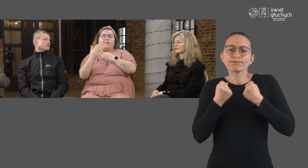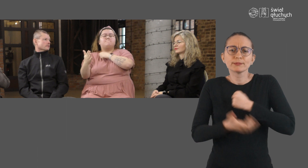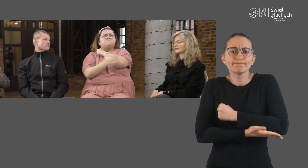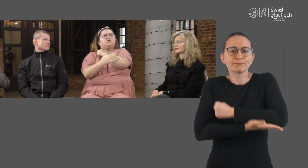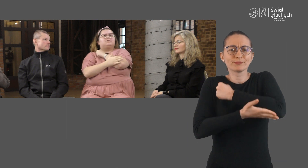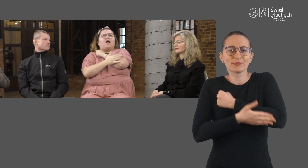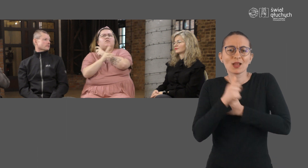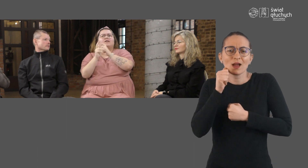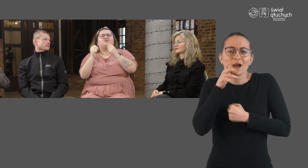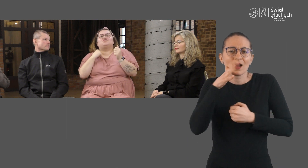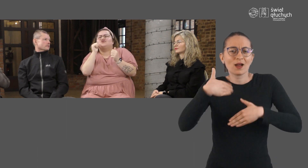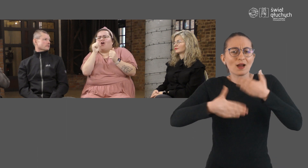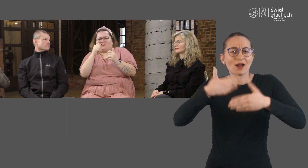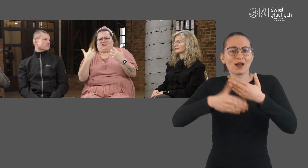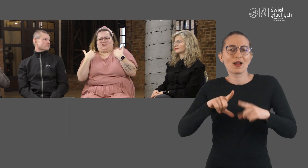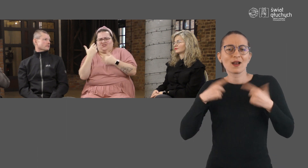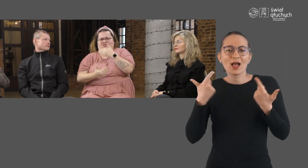trochę.